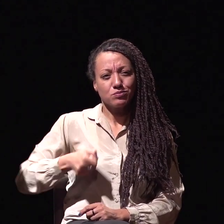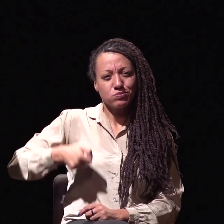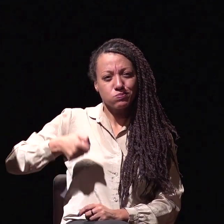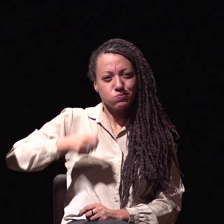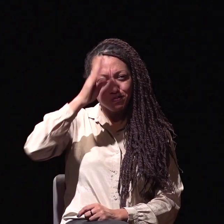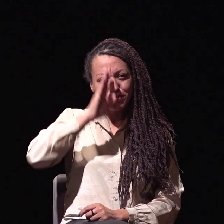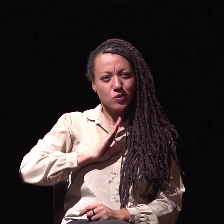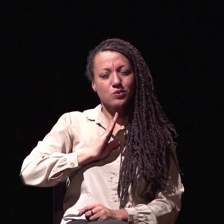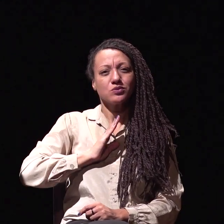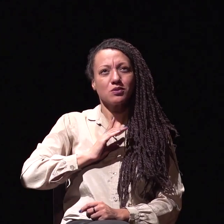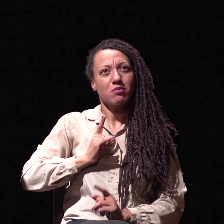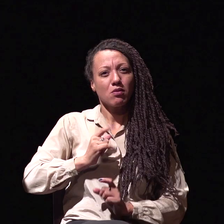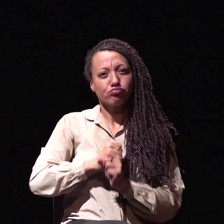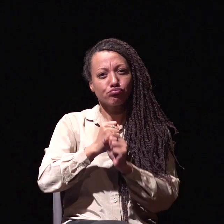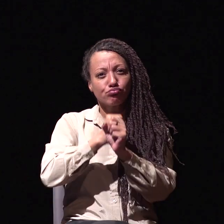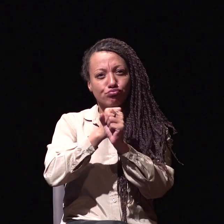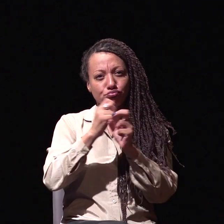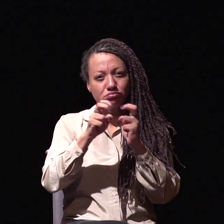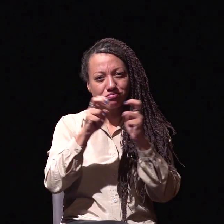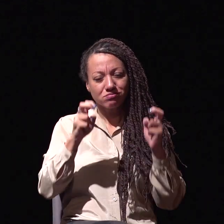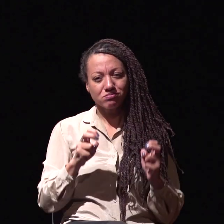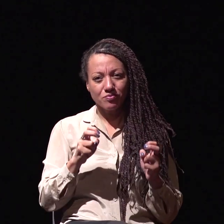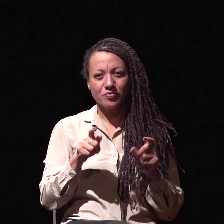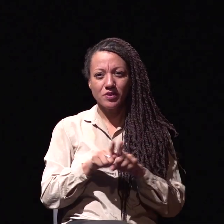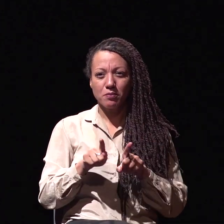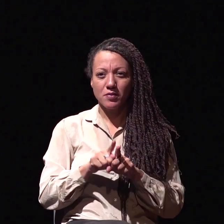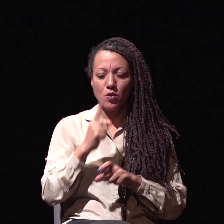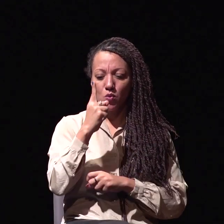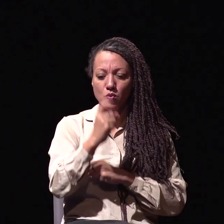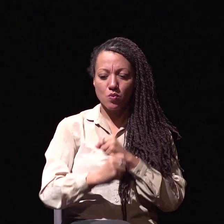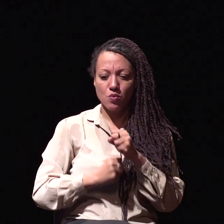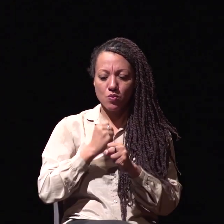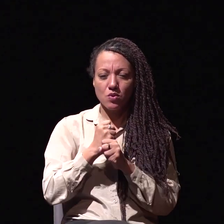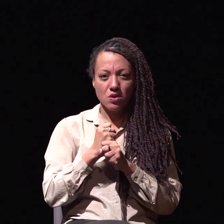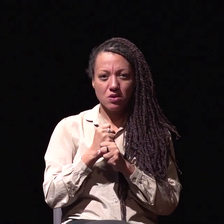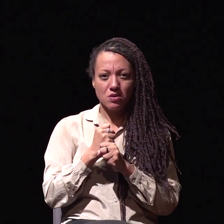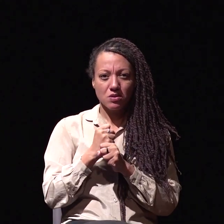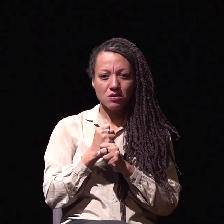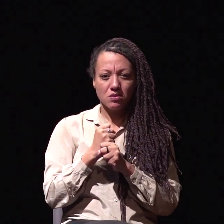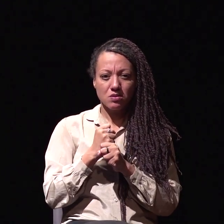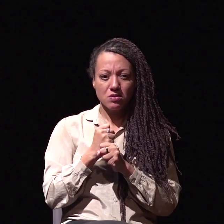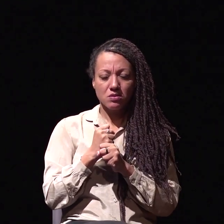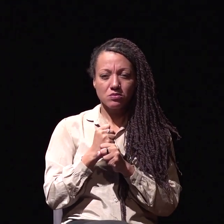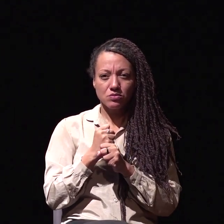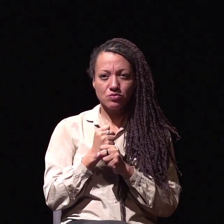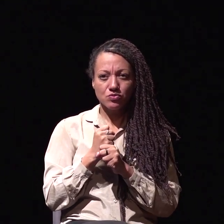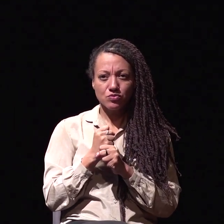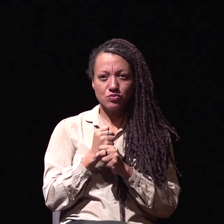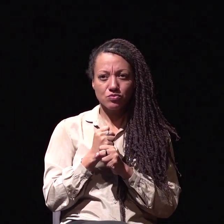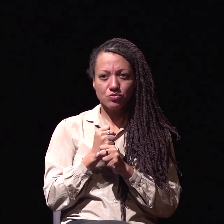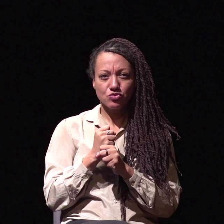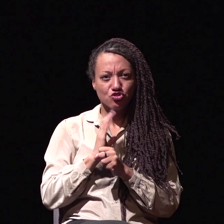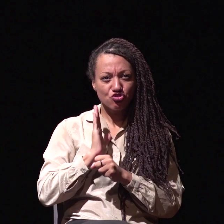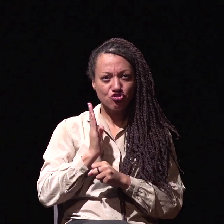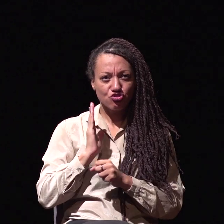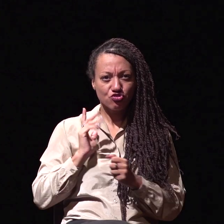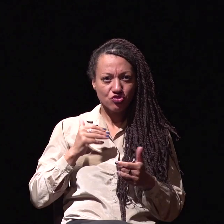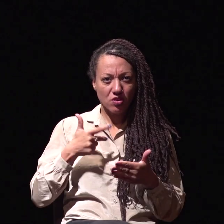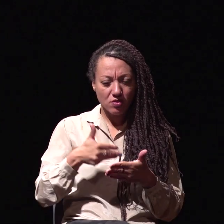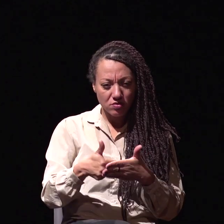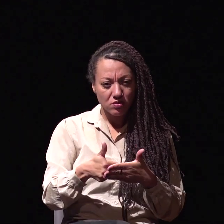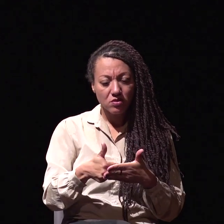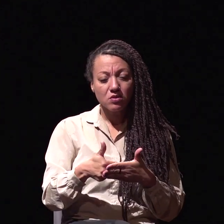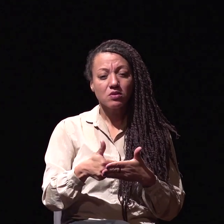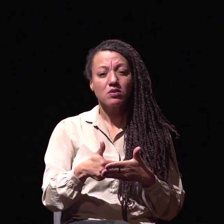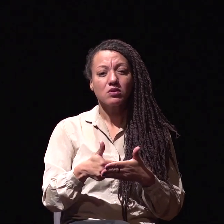e de suas estruturas, num processo de 1 ano que estamos concluindo agora dentro desse projeto Keeping It Modern, né,